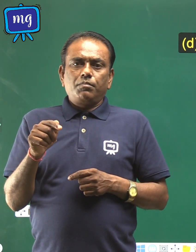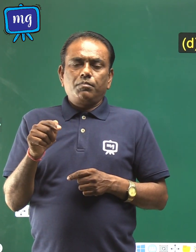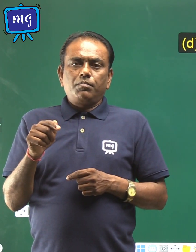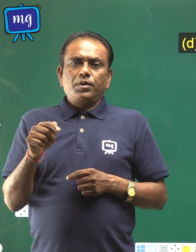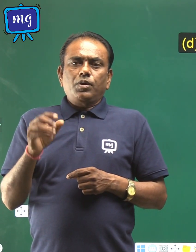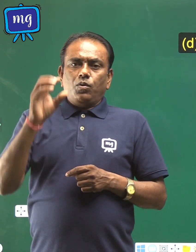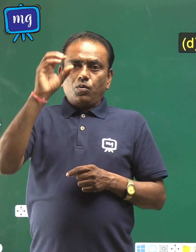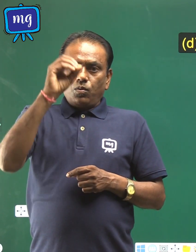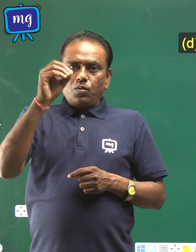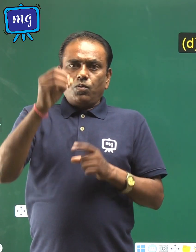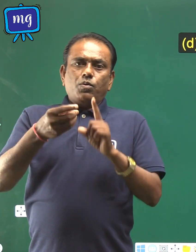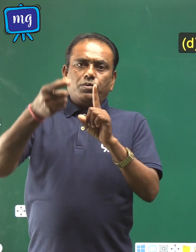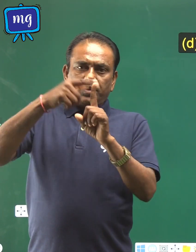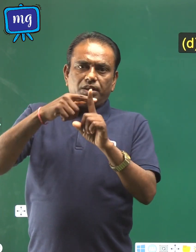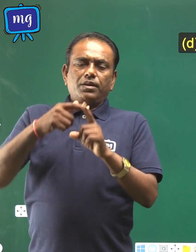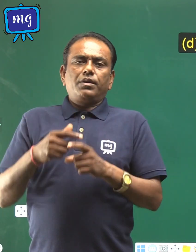O से,